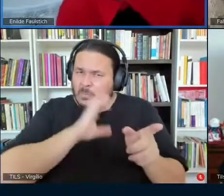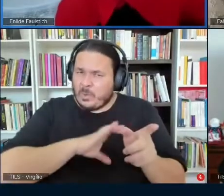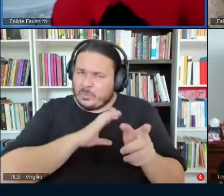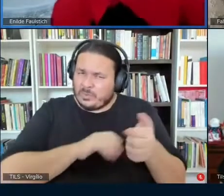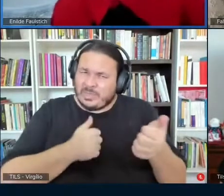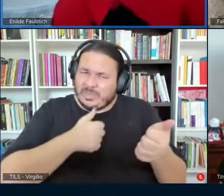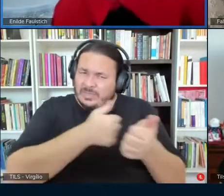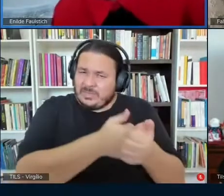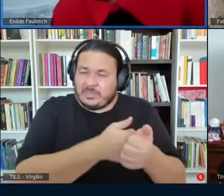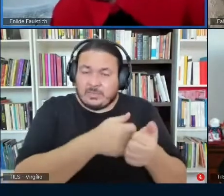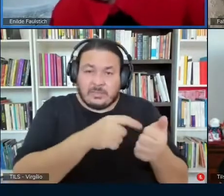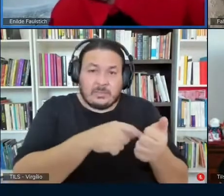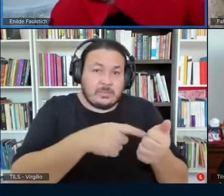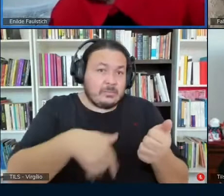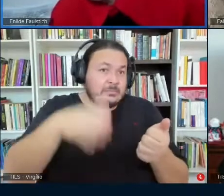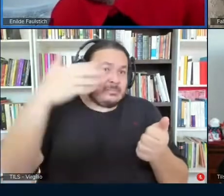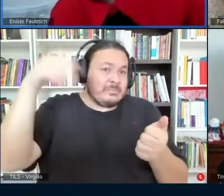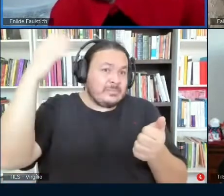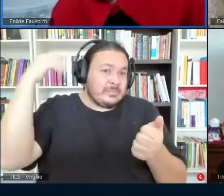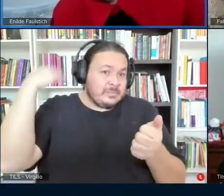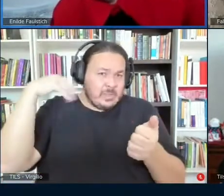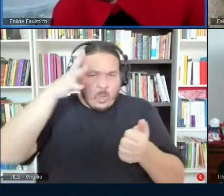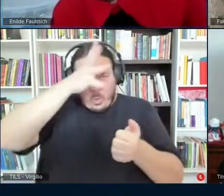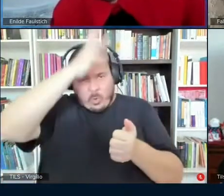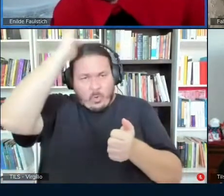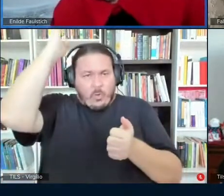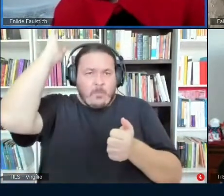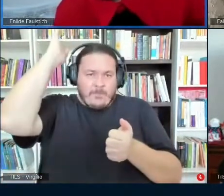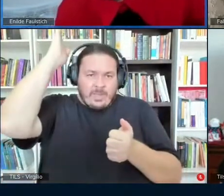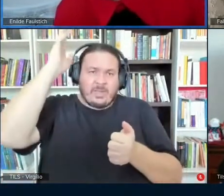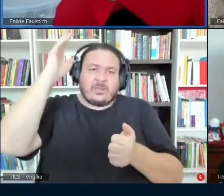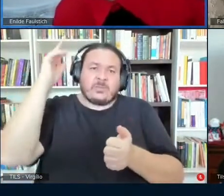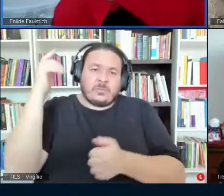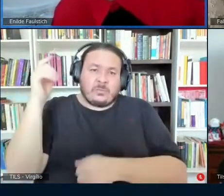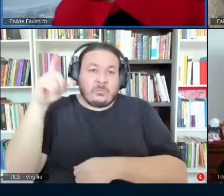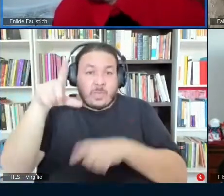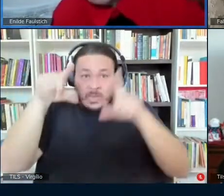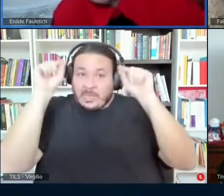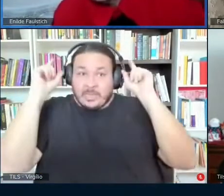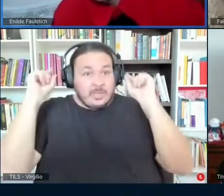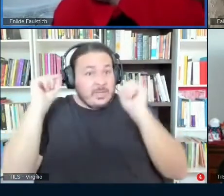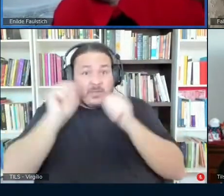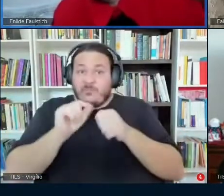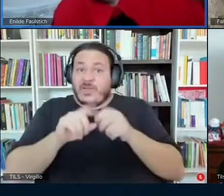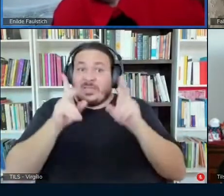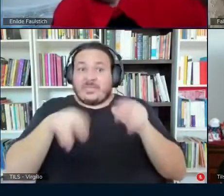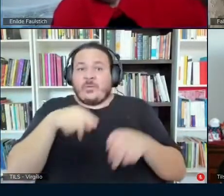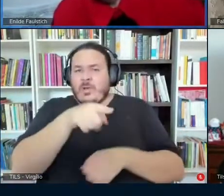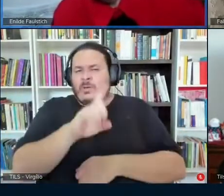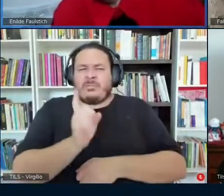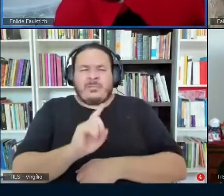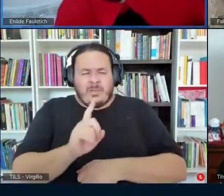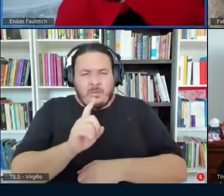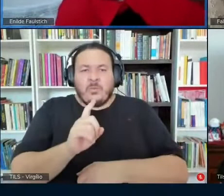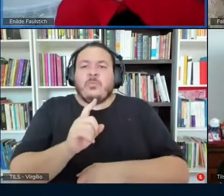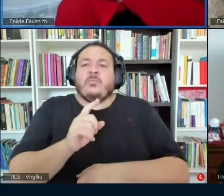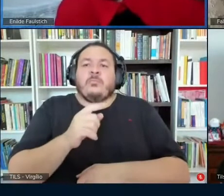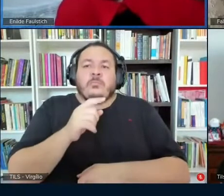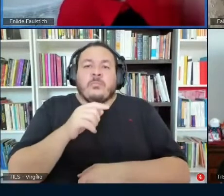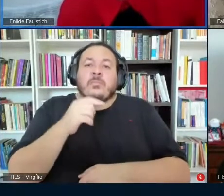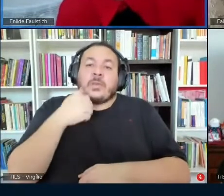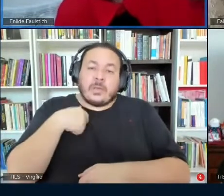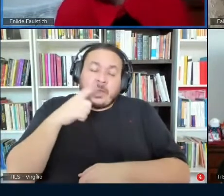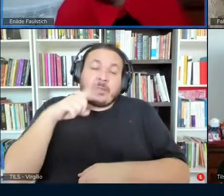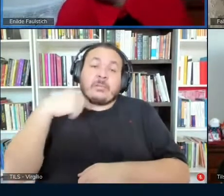alfabeto lá desenvolvido pelos romanos. Né? Porque nem os gregos faziam daquela forma. Depois houve a passagem